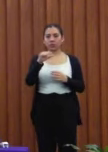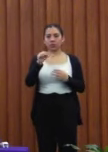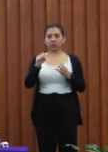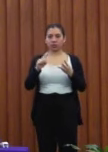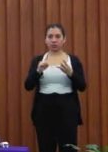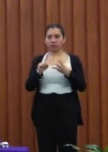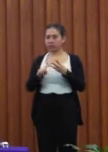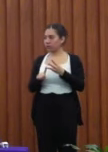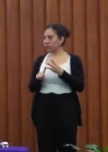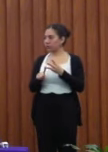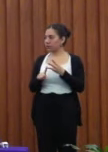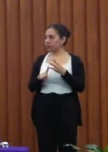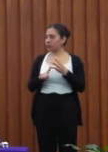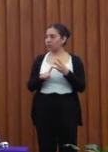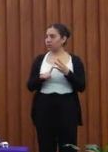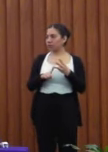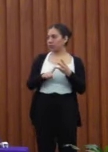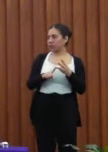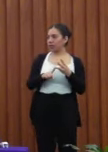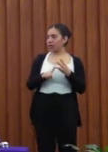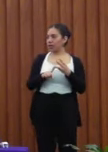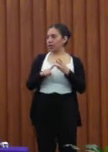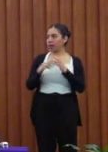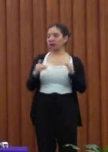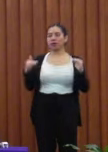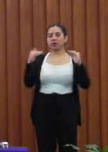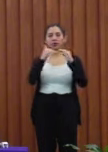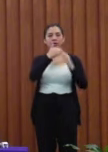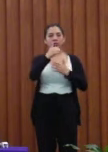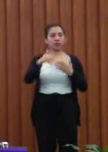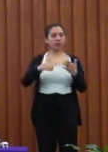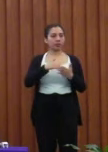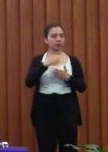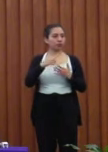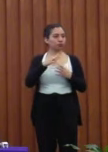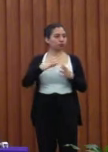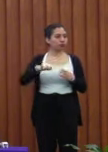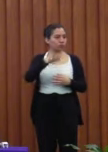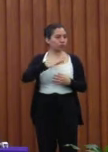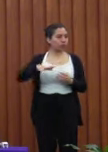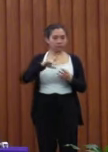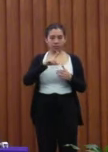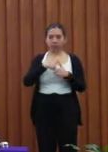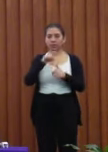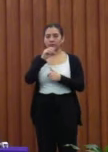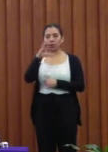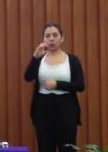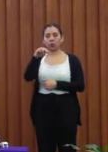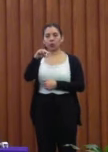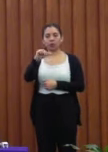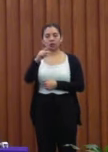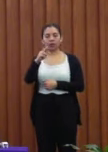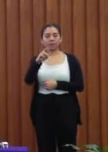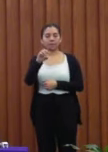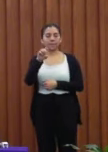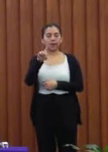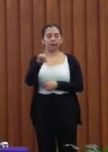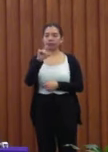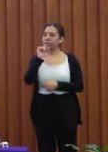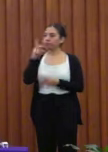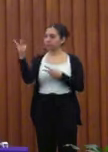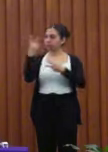Género Ciudadana y Opción B, que también nos acompaña, y al CONAPRED, que también están aquí